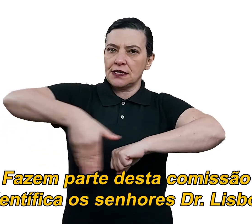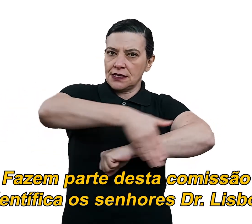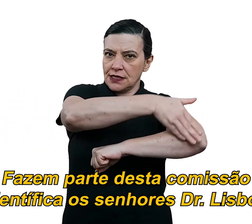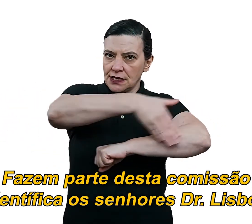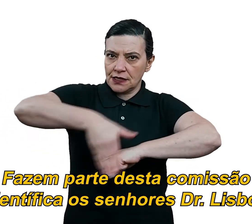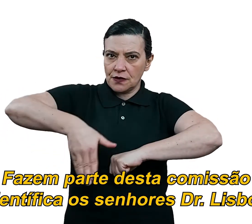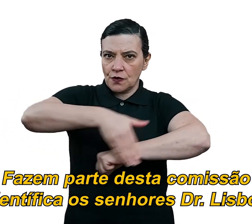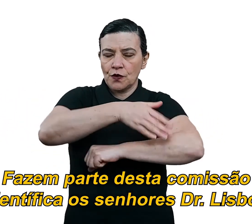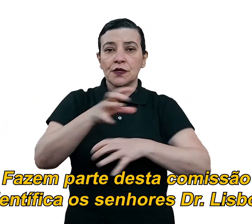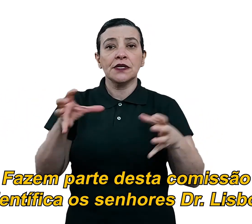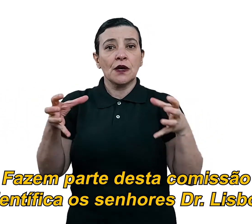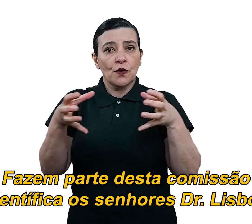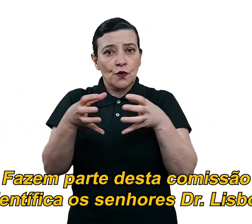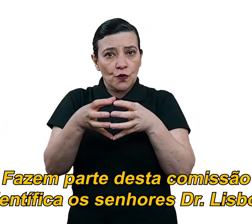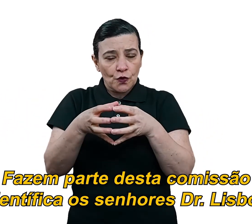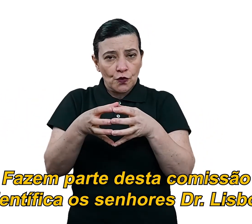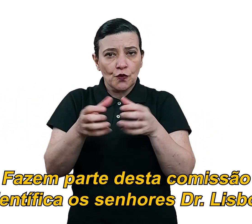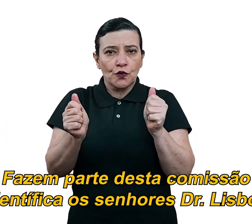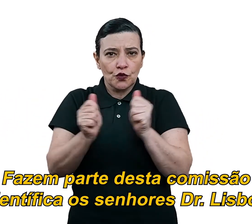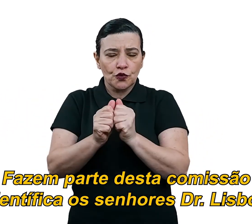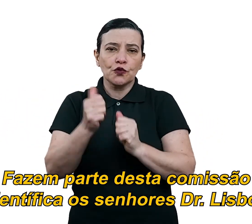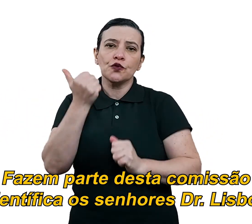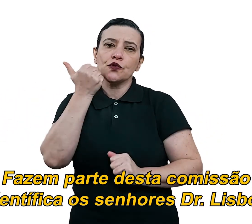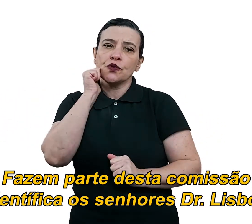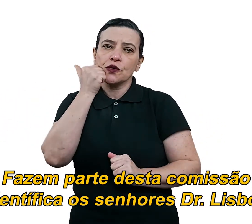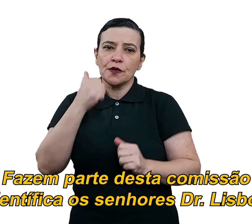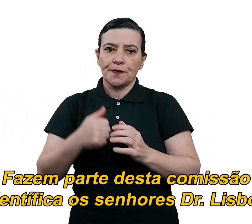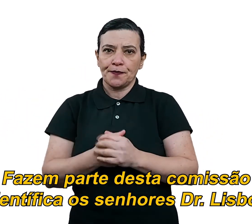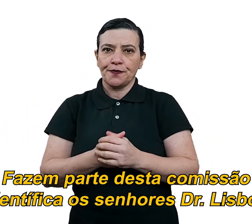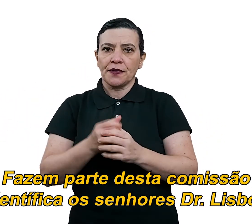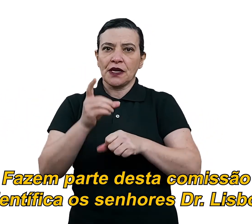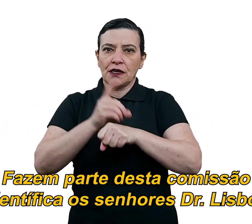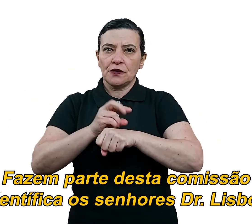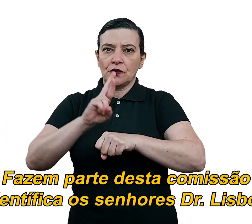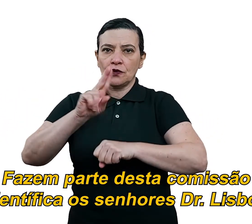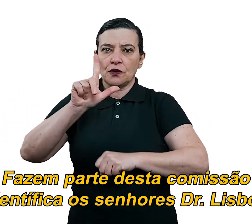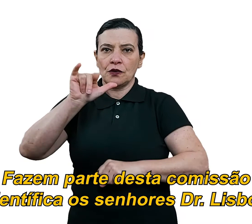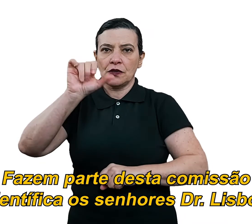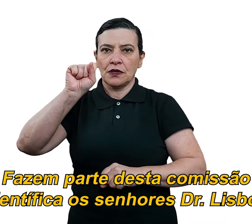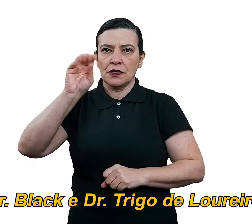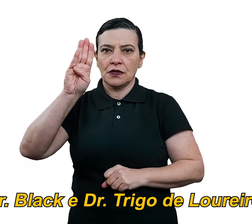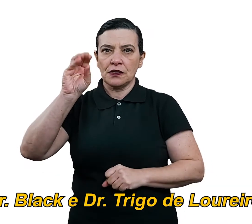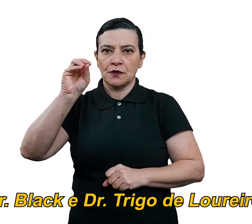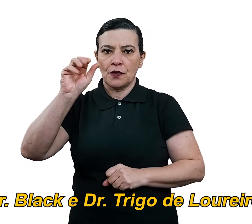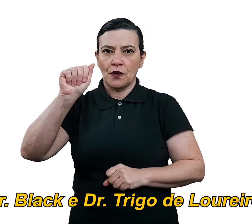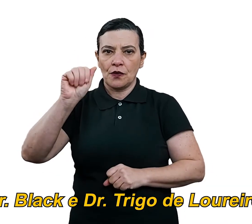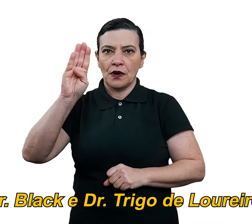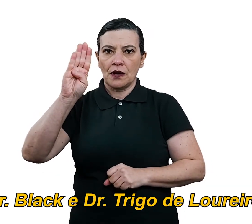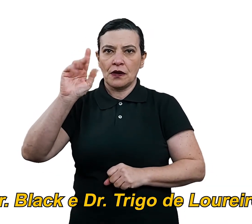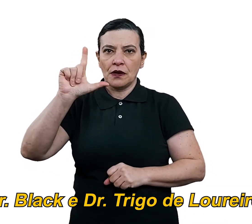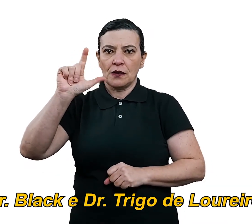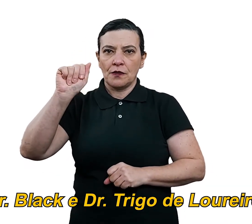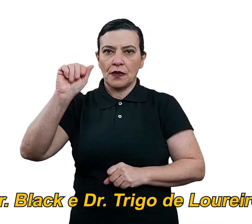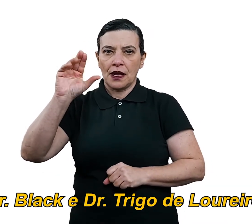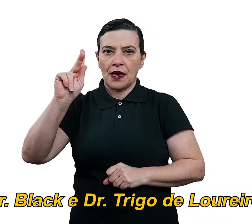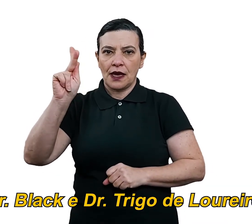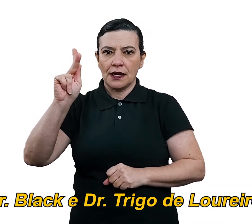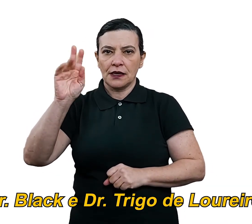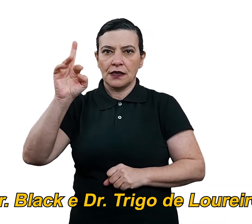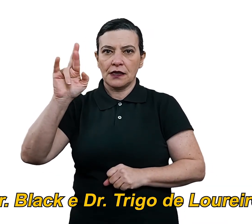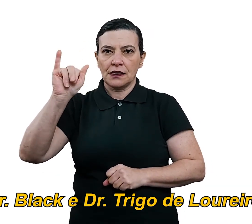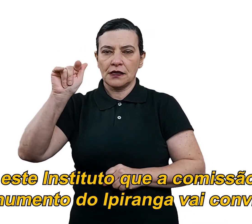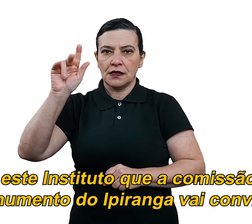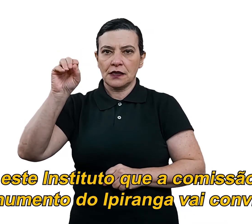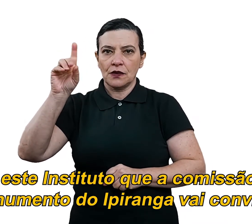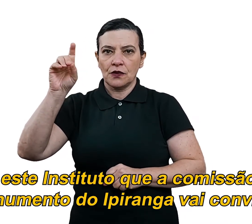terrestre. Fazem parte desta comissão científica os senhores Dr. Lisboa, Dr. Black e Dr. Trigo de